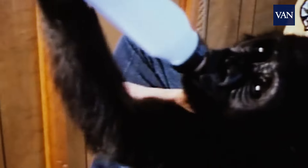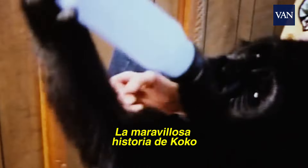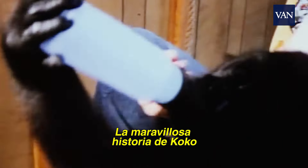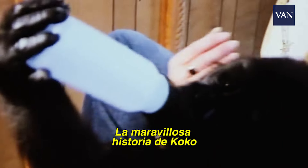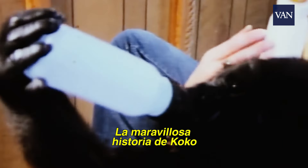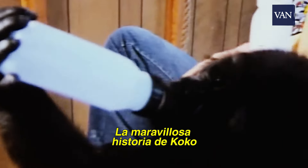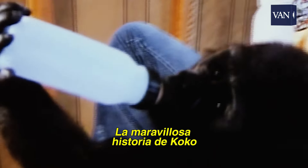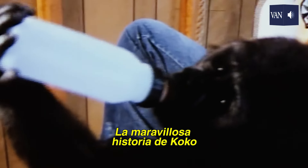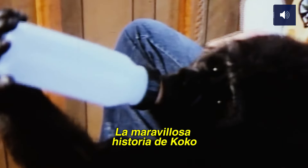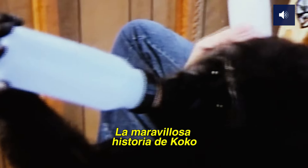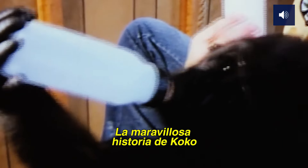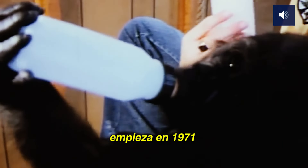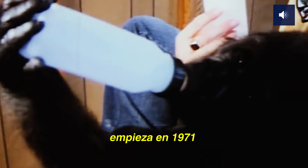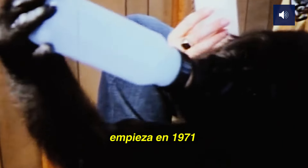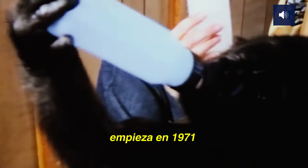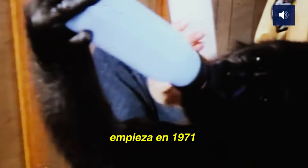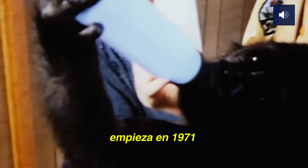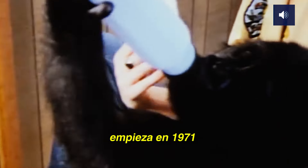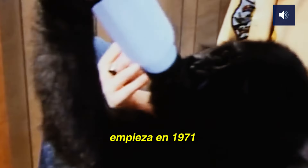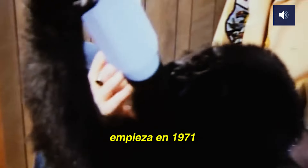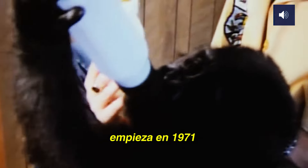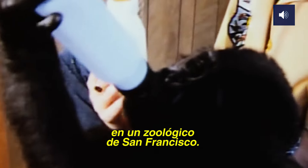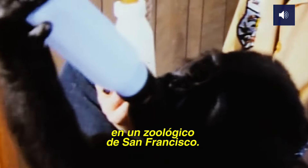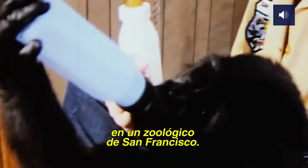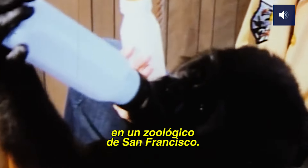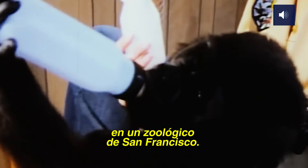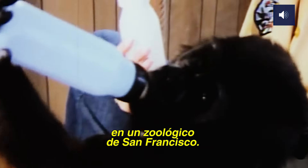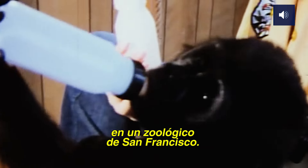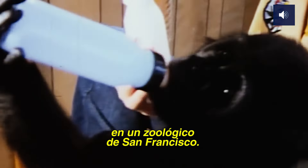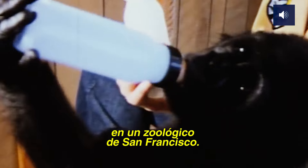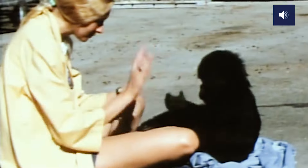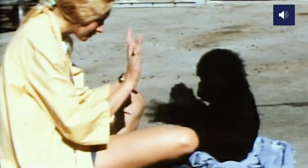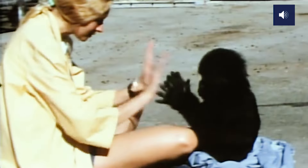La maravillosa historia de Coco empieza en 1971 en un zoológico de San Francisco.